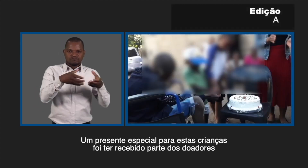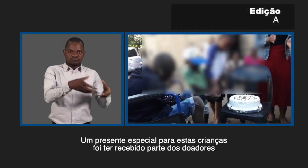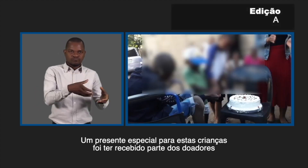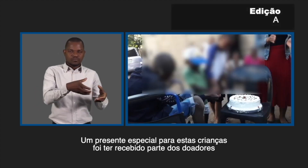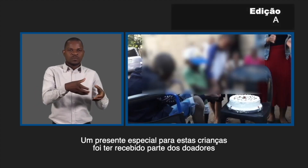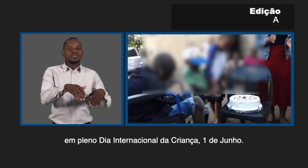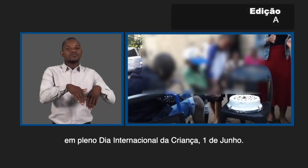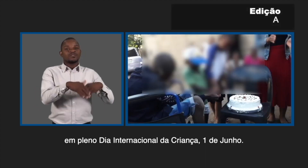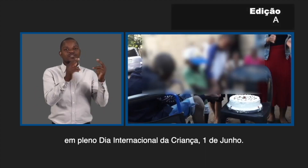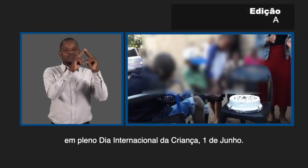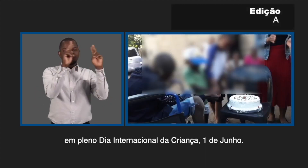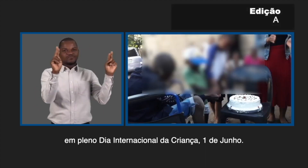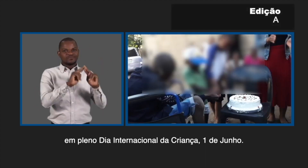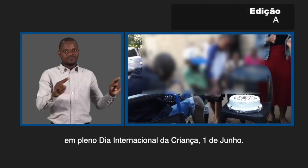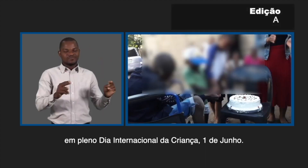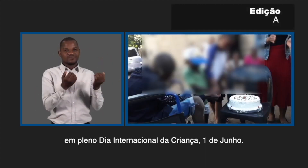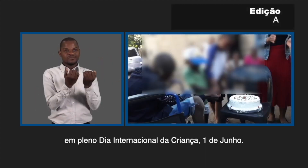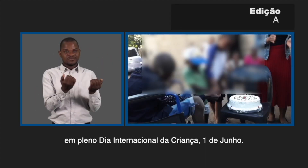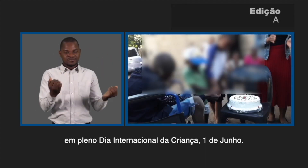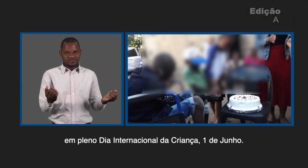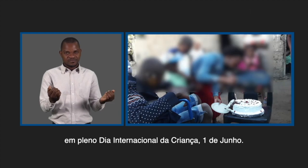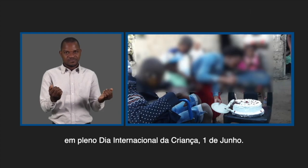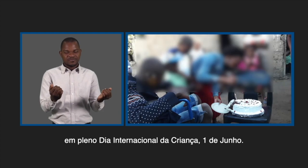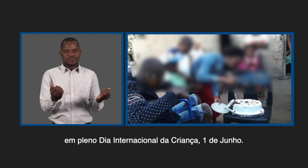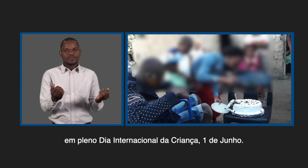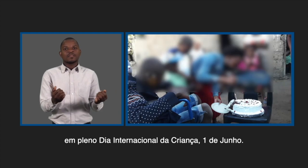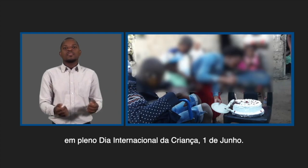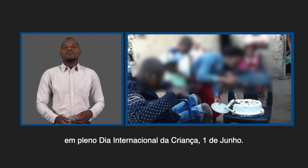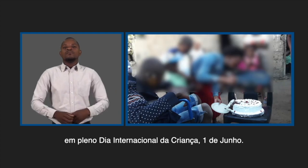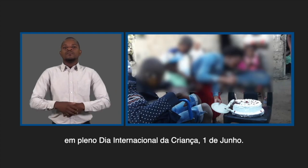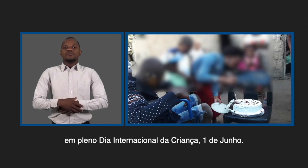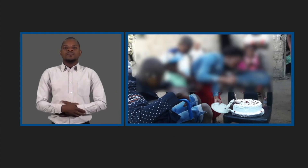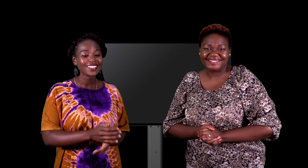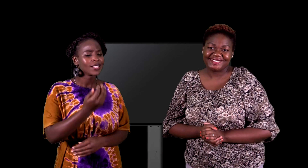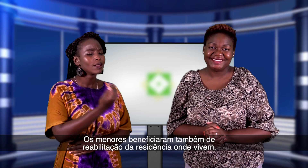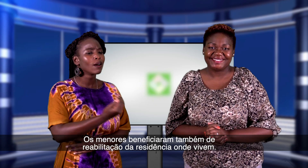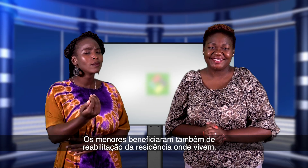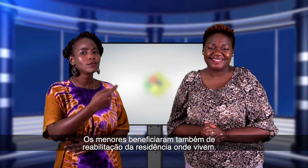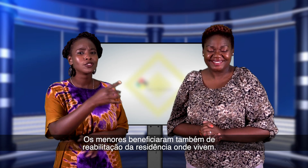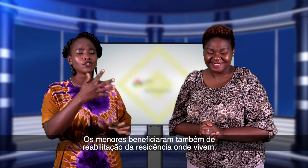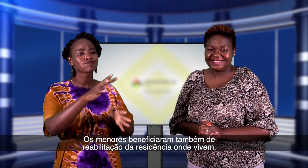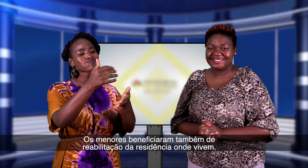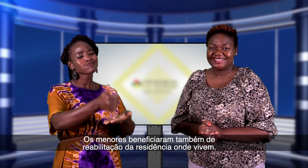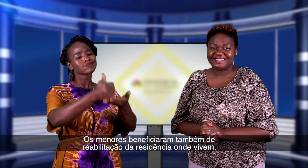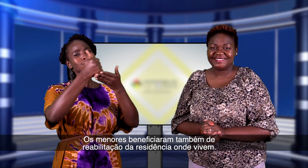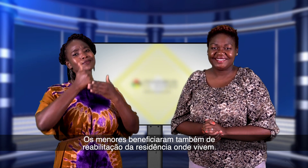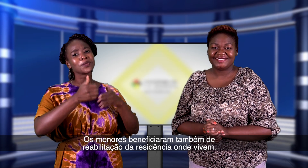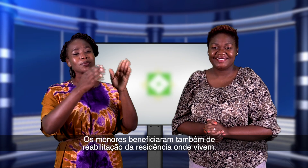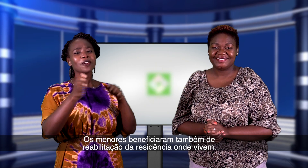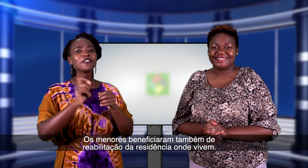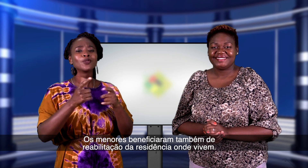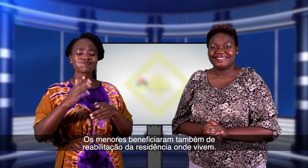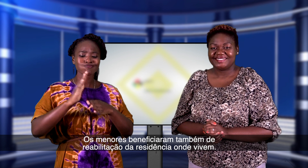parte dos doadores em pleno Dia Internacional da Criança, 1 de junho. Os menores beneficiaram